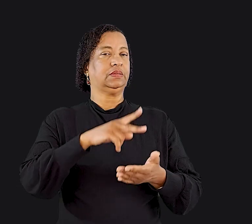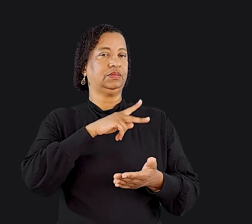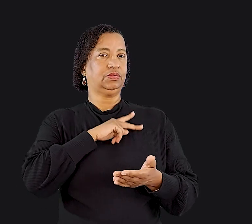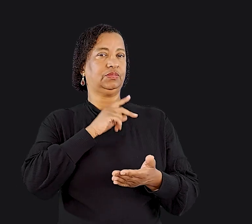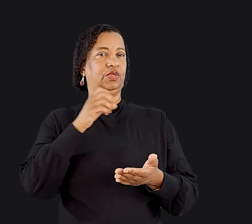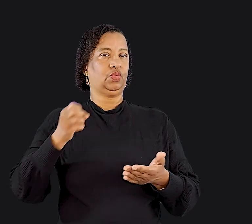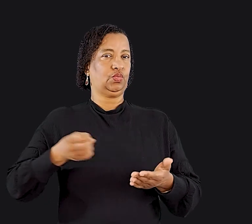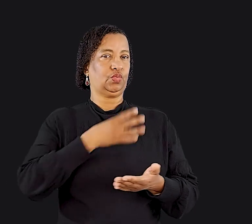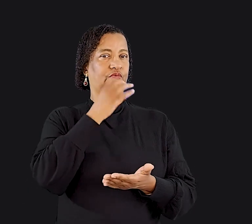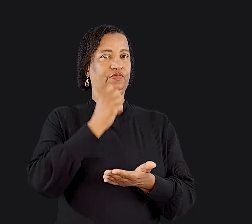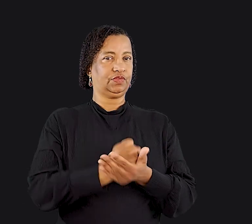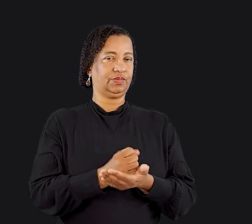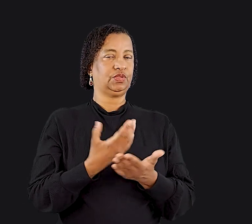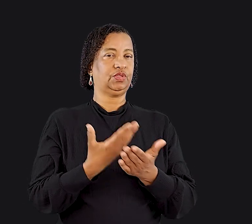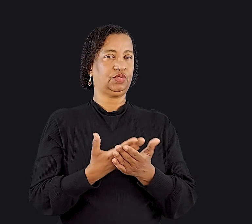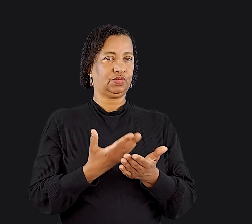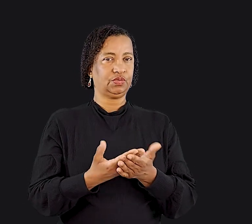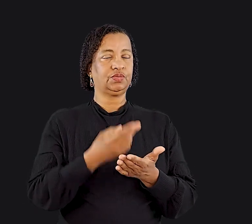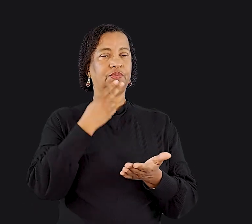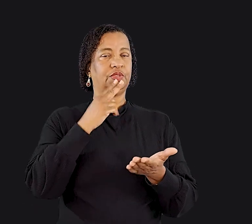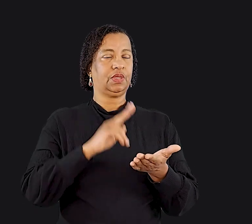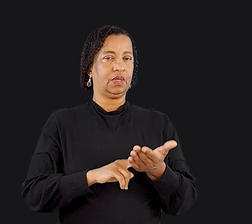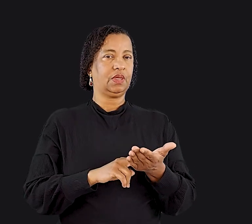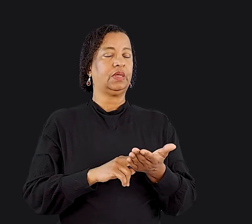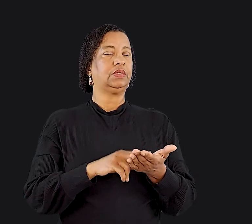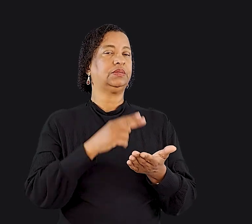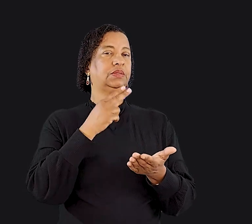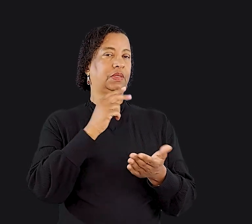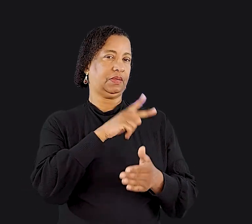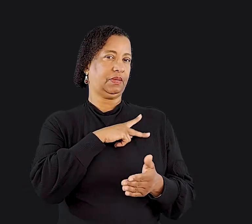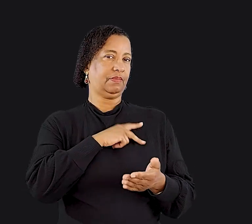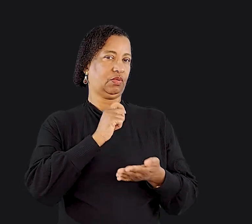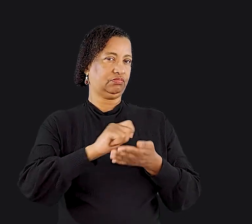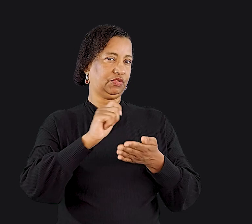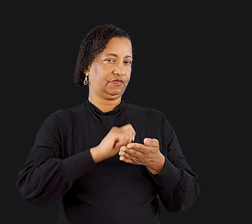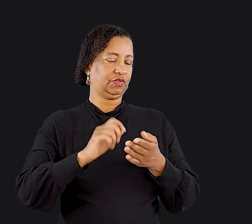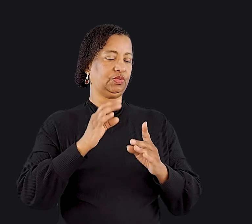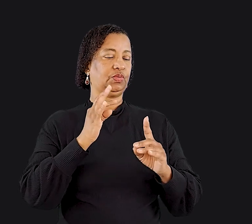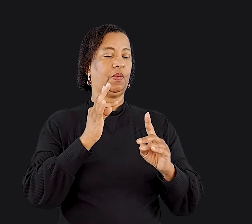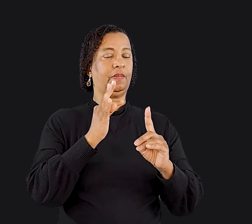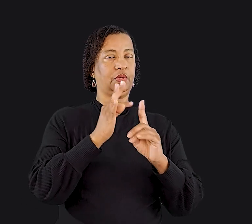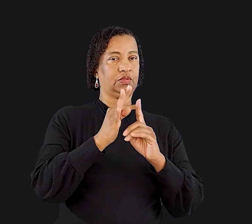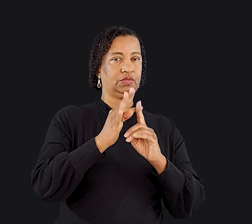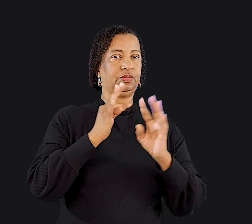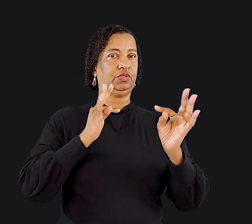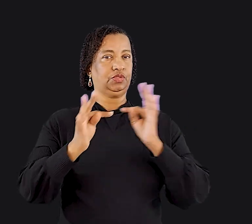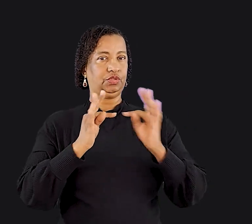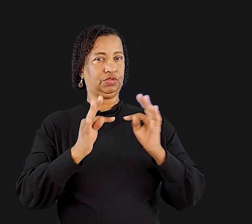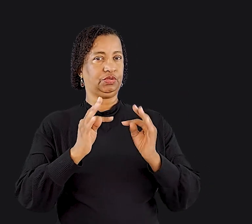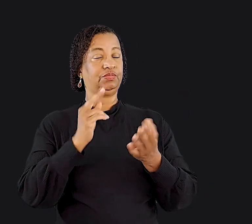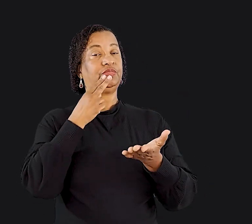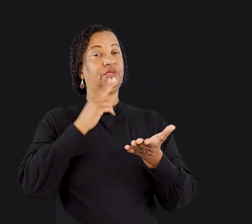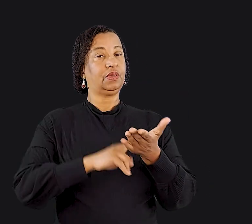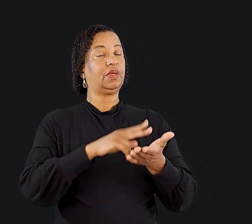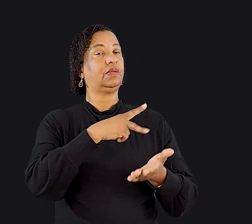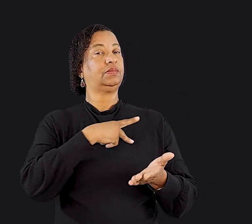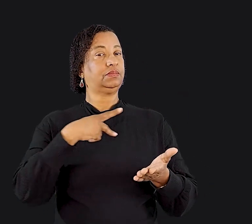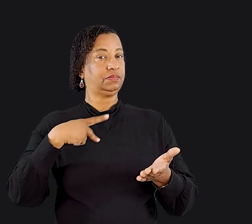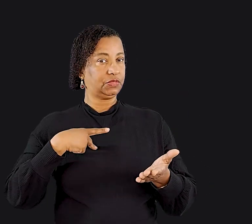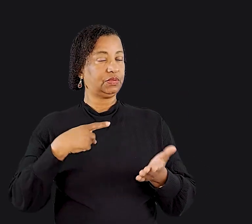Testamento. Estamos estudando as cartas que Paulo escreveu para Timóteo e Tito, chamadas de cartas pastorais, que apresentam